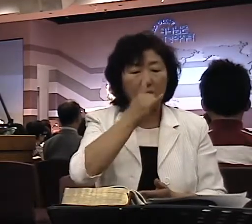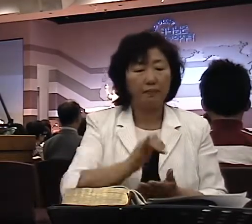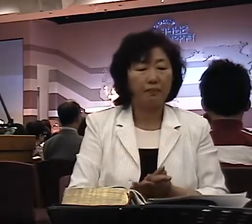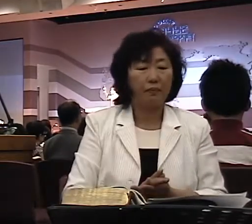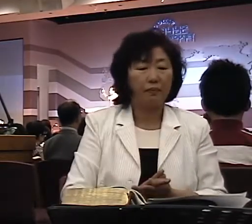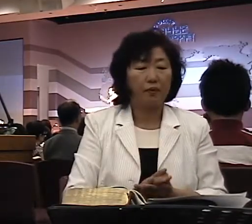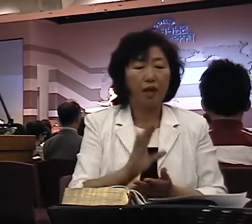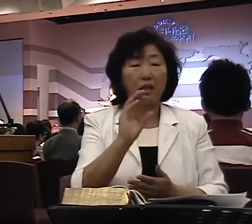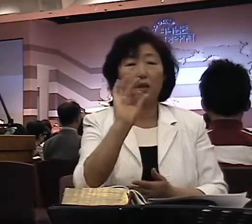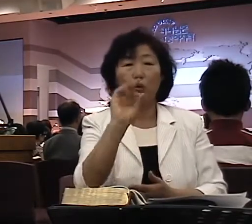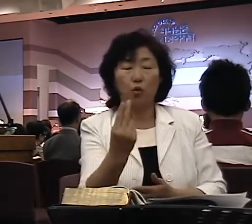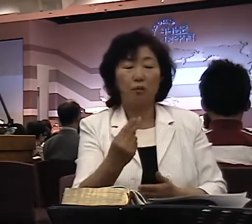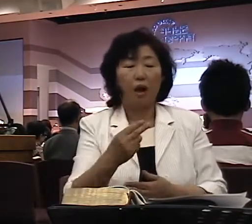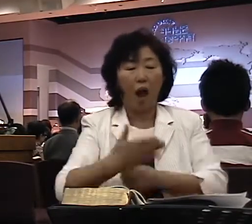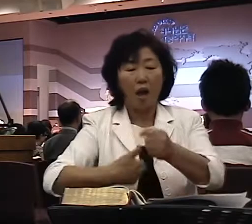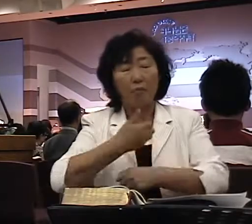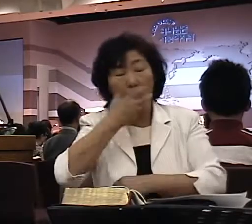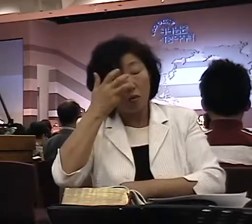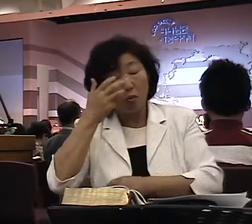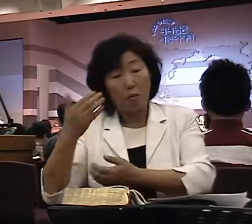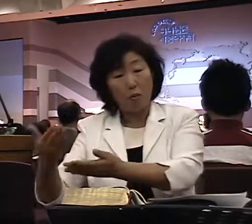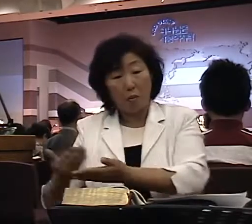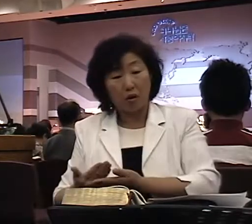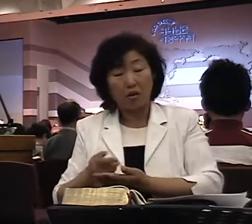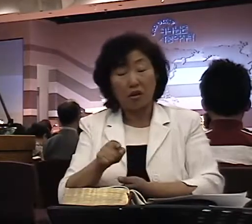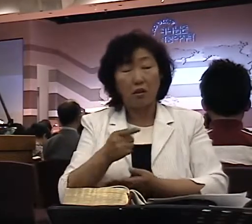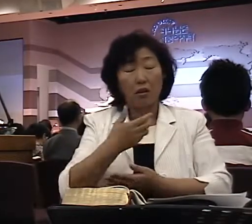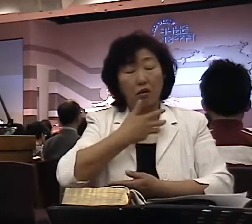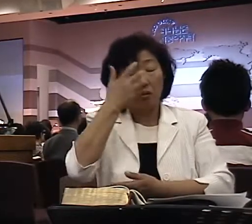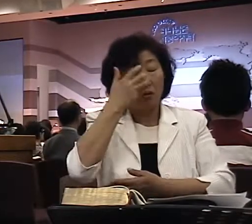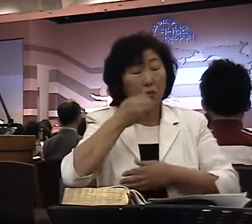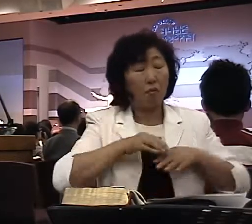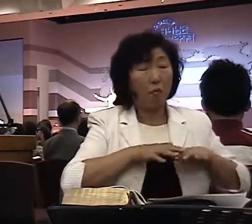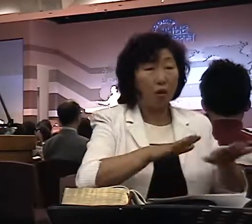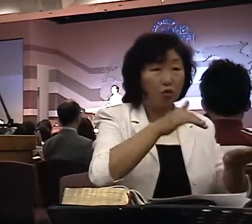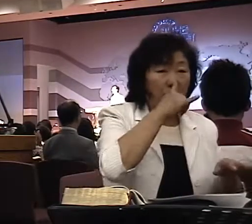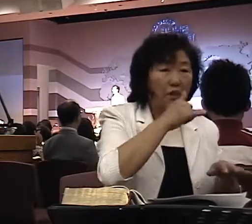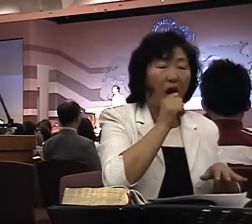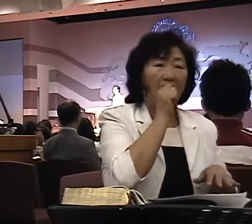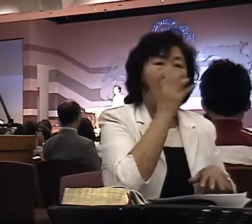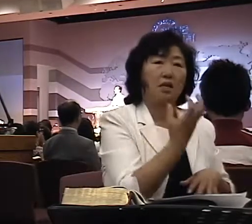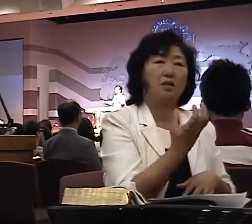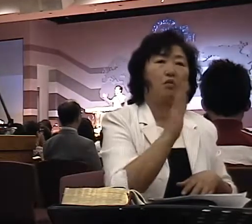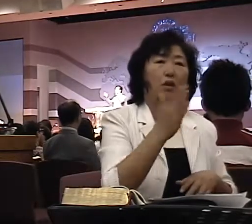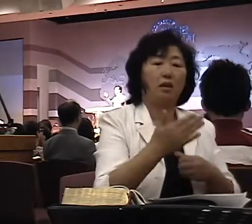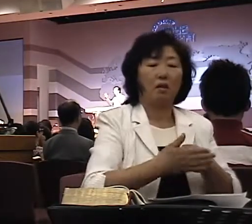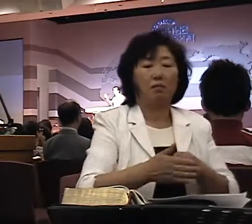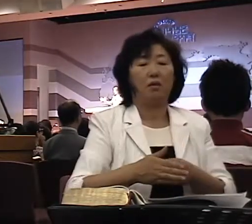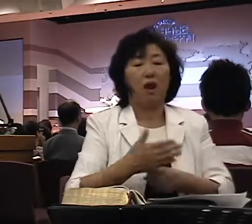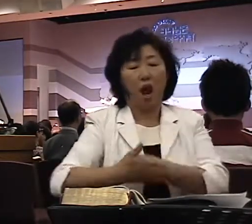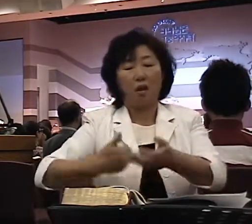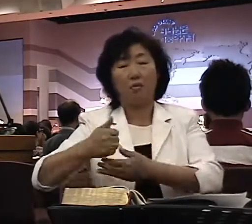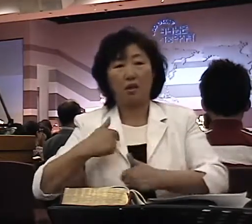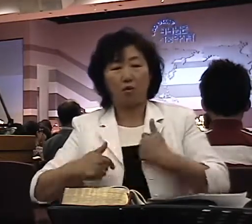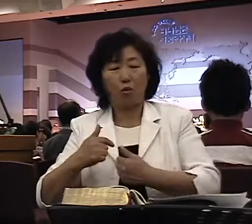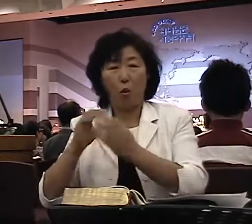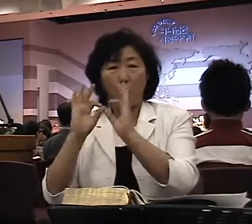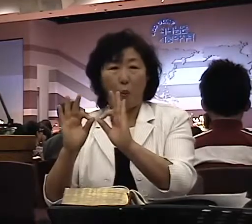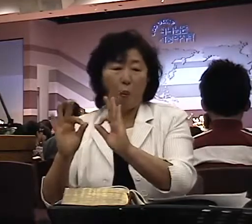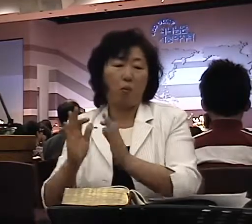요셉이 하나님의 꿈을 받고 그 꿈을 펼칠 수 있는 그릇이 되었기 때문에 하나님께서 그를 기쁘시게